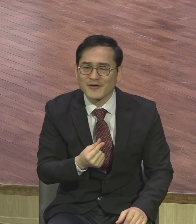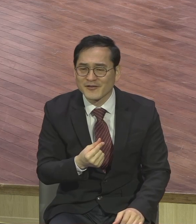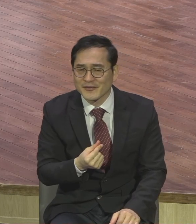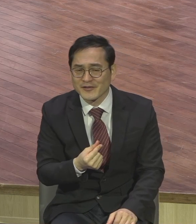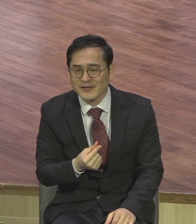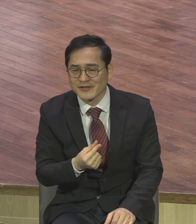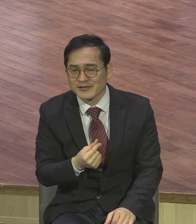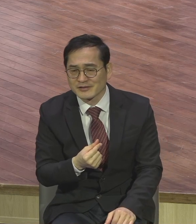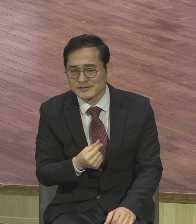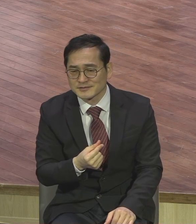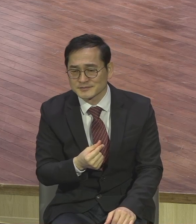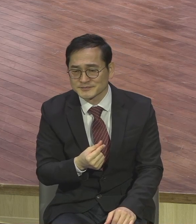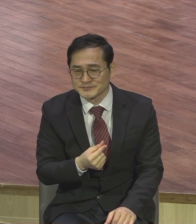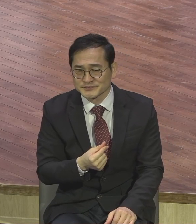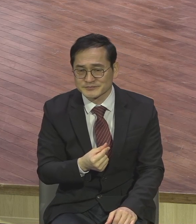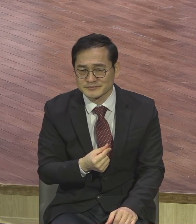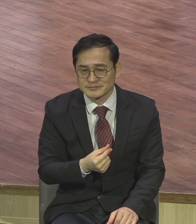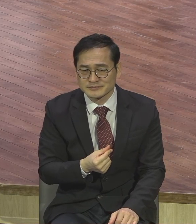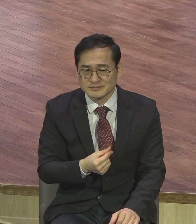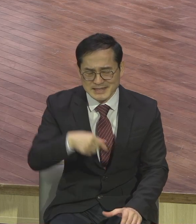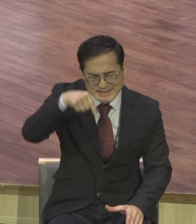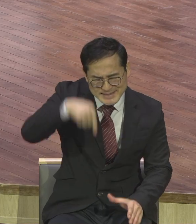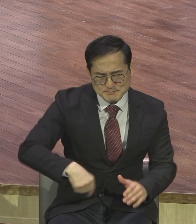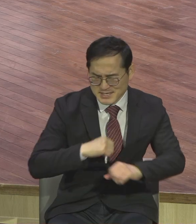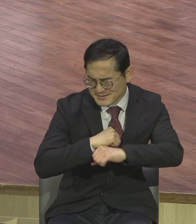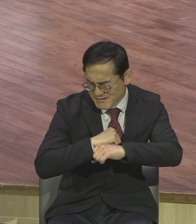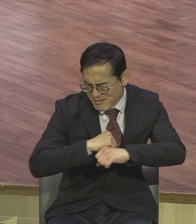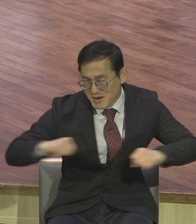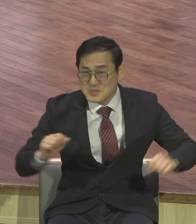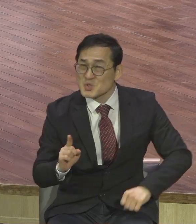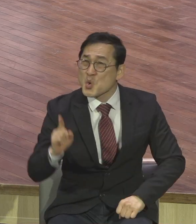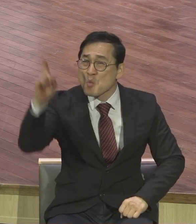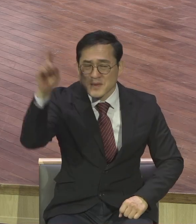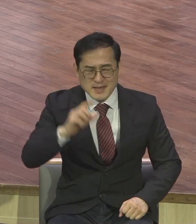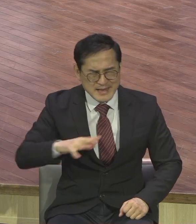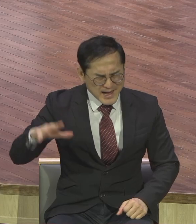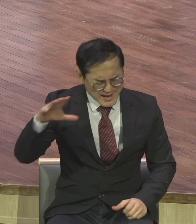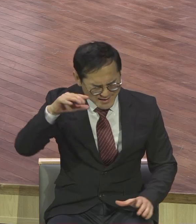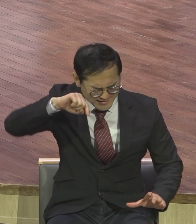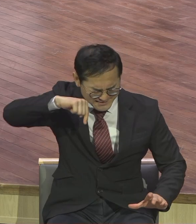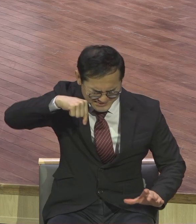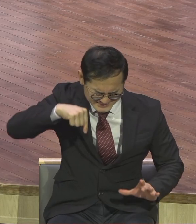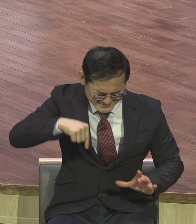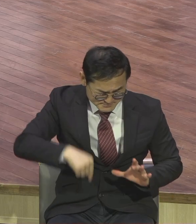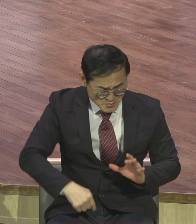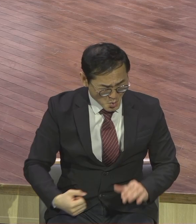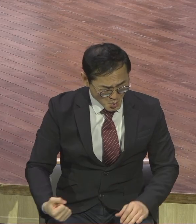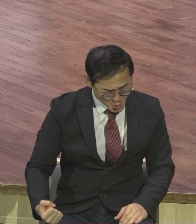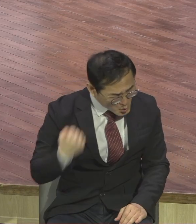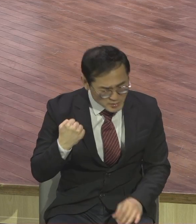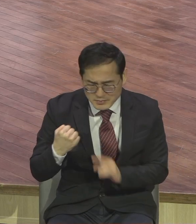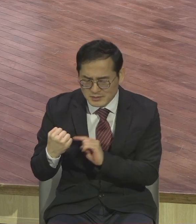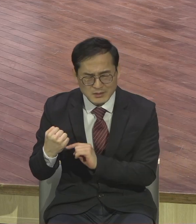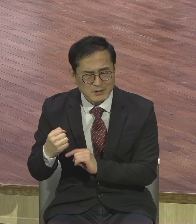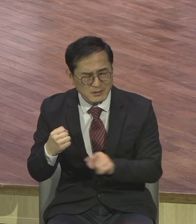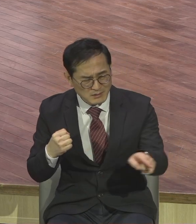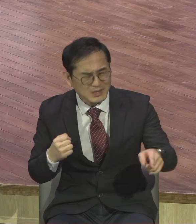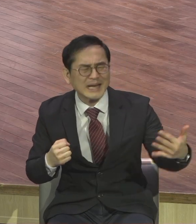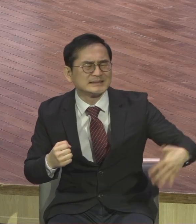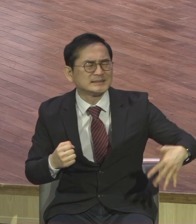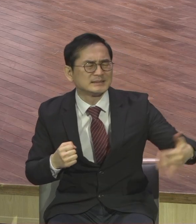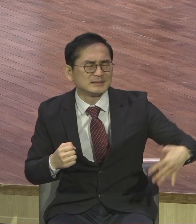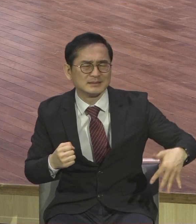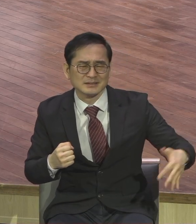이 그리스도의 깊이 높이 길이 넓이의 이 어마어마한 이 비밀. 그래서